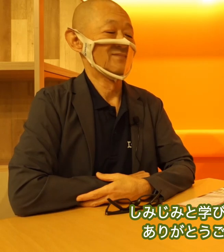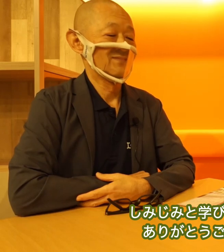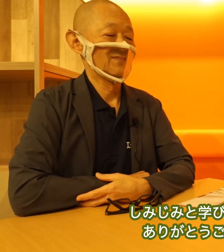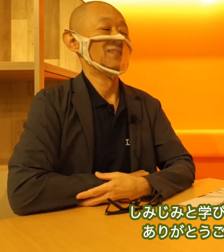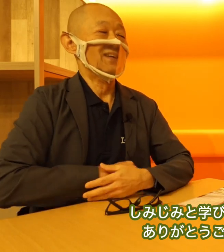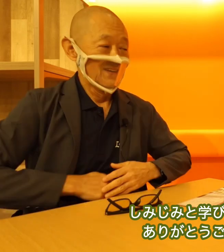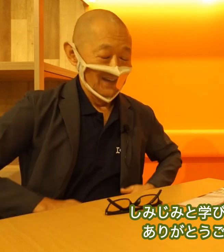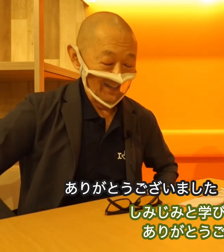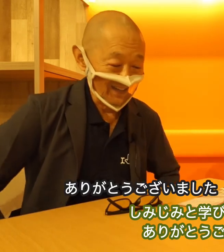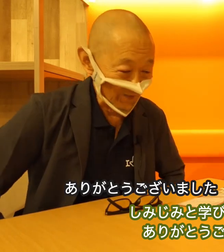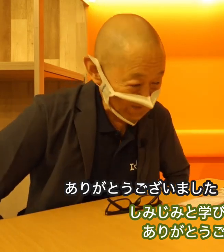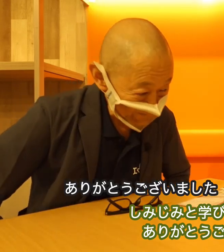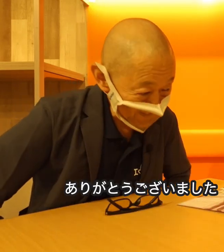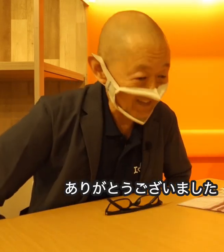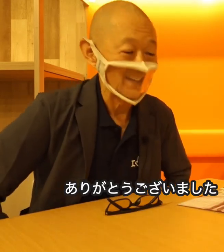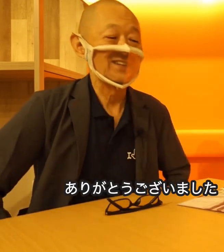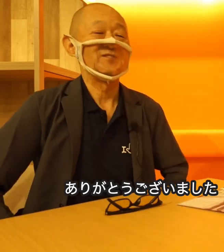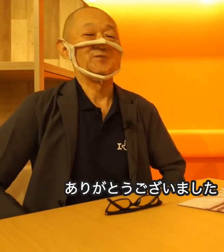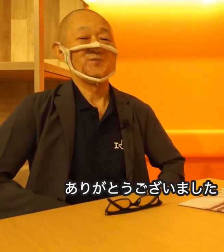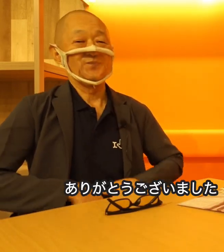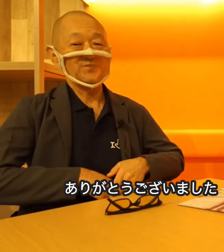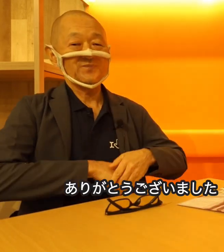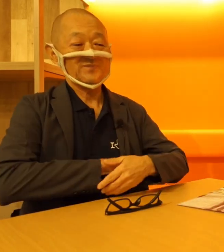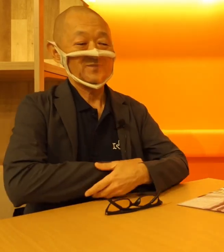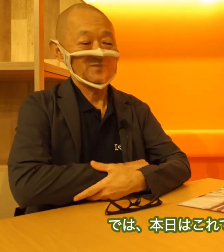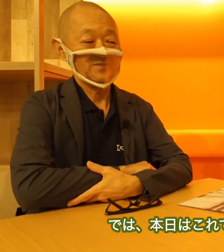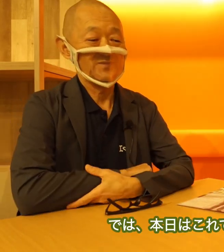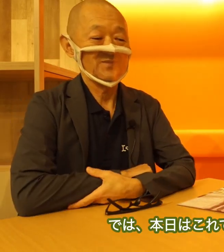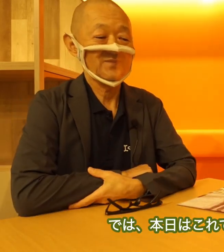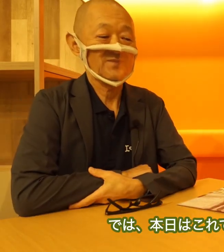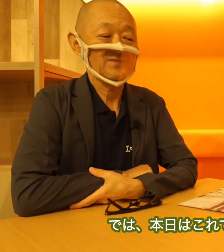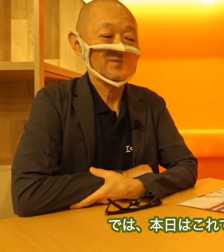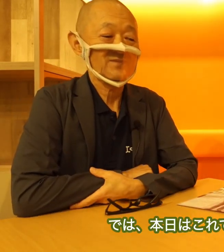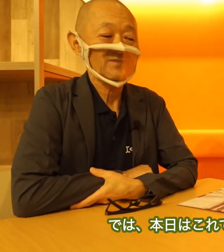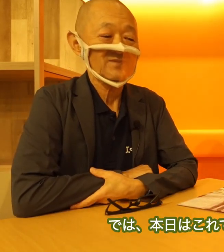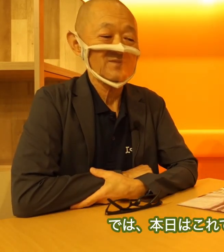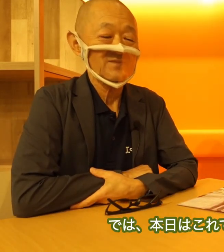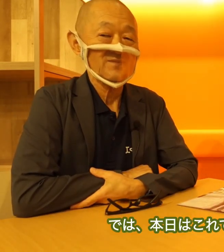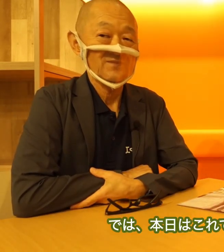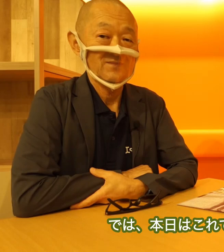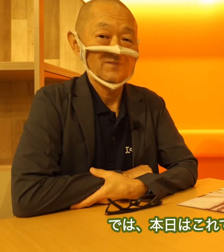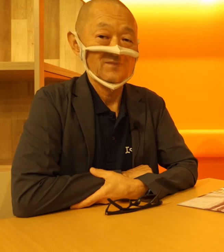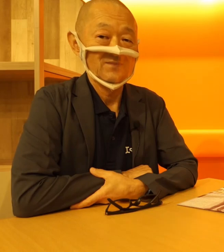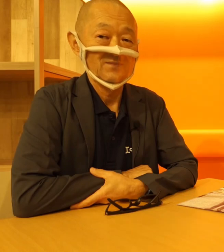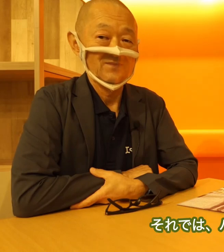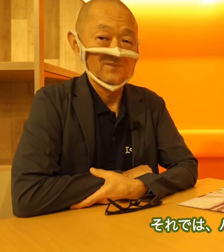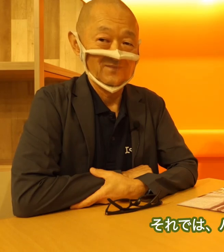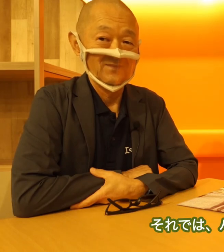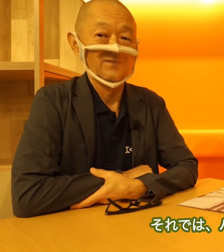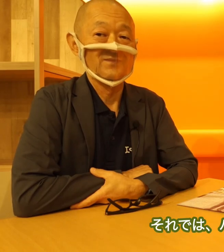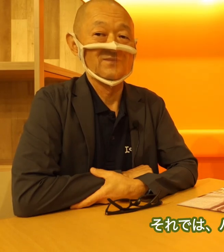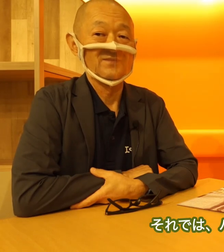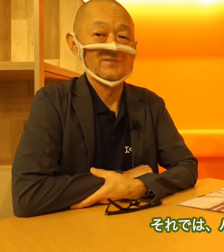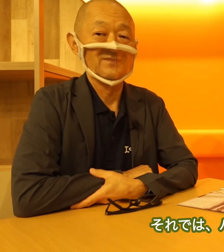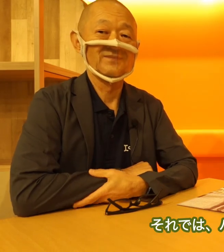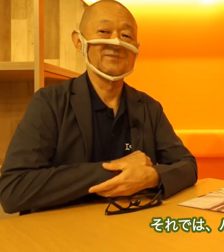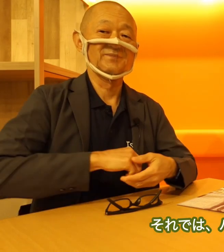とうございました。 ありがとうございました。 では本日はこれで以上となります。それではバイバー